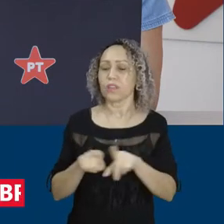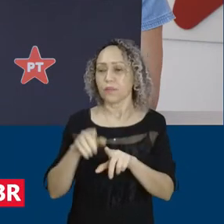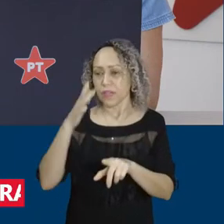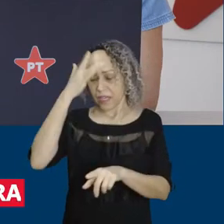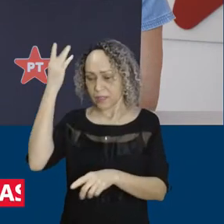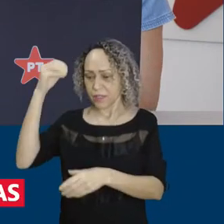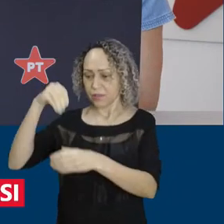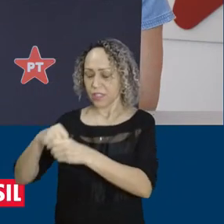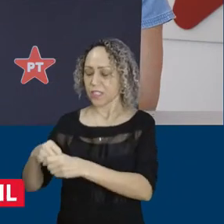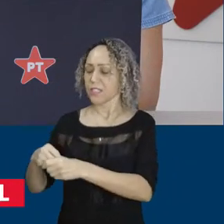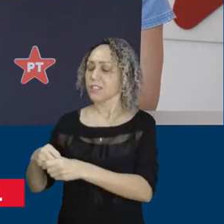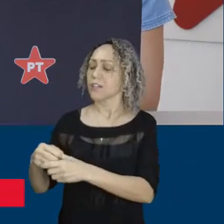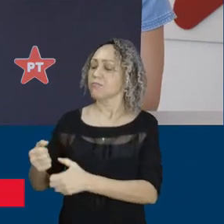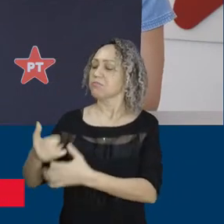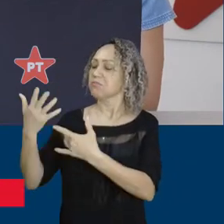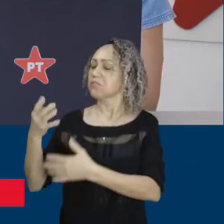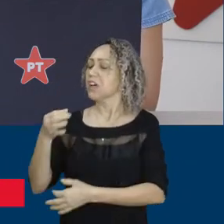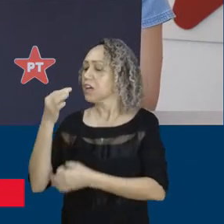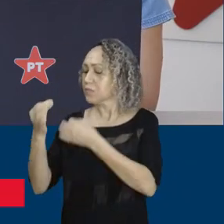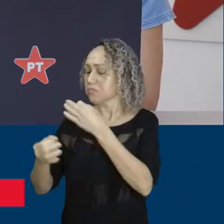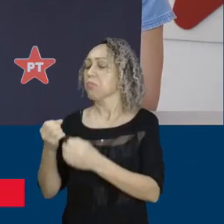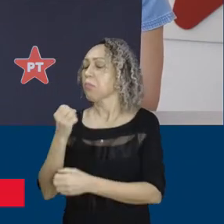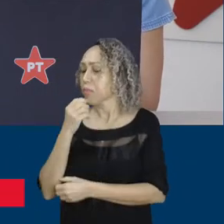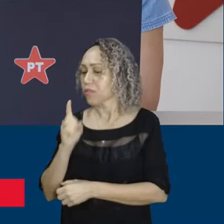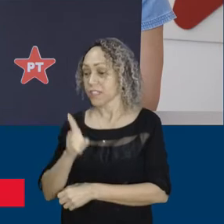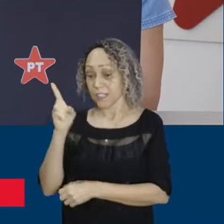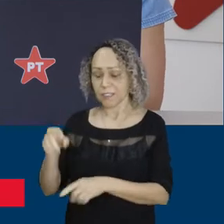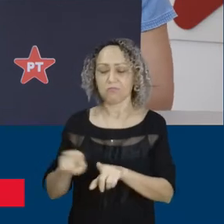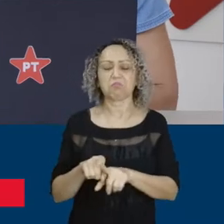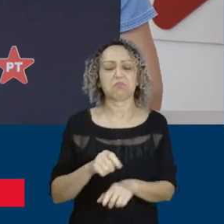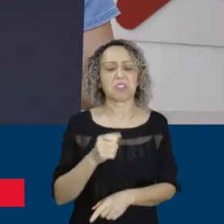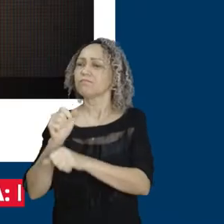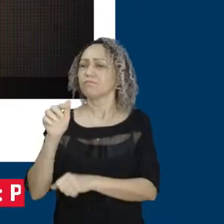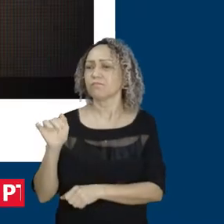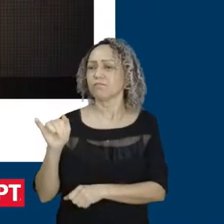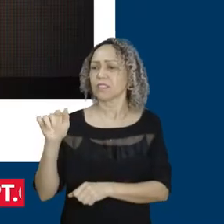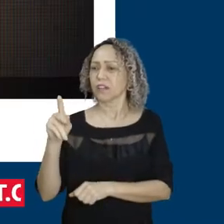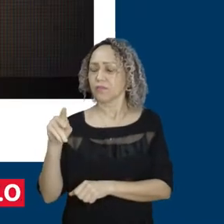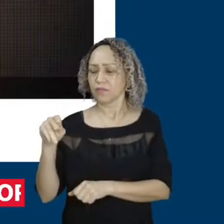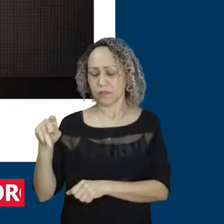entrevista essa da ex-ministra Tereza Campelo, não? É muito bom.